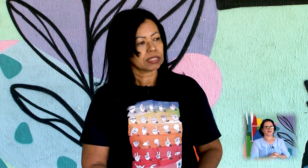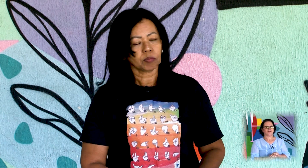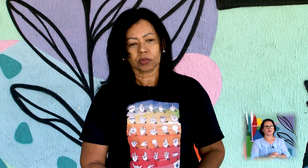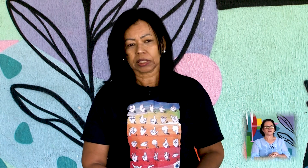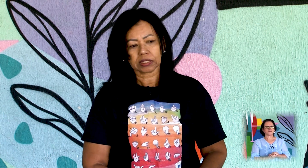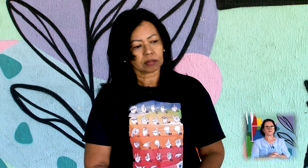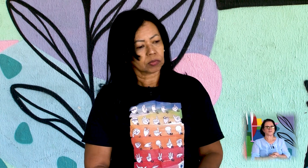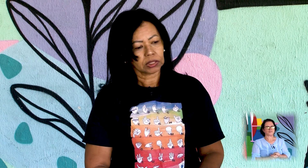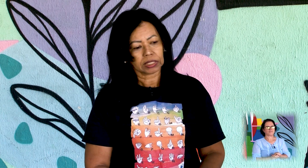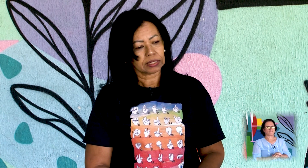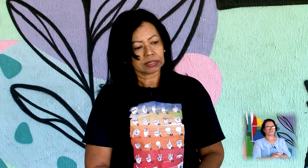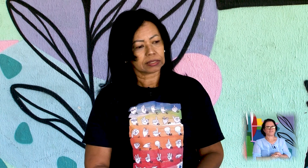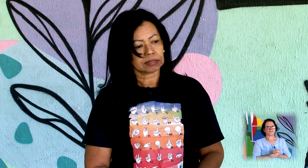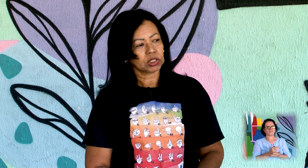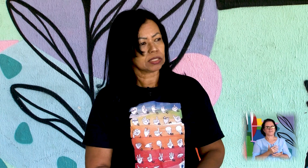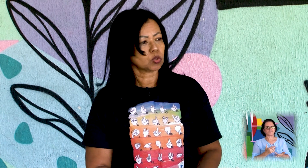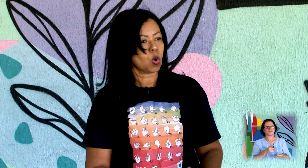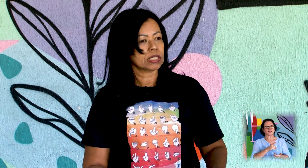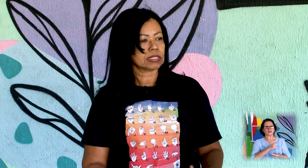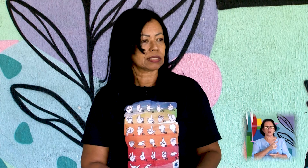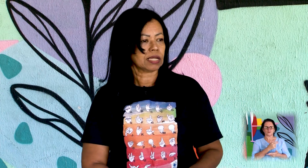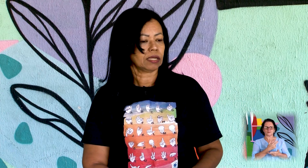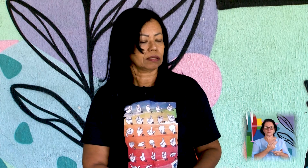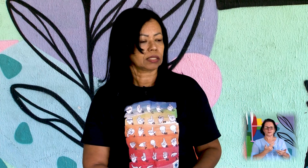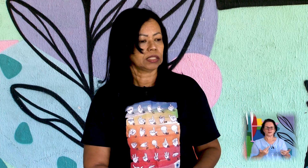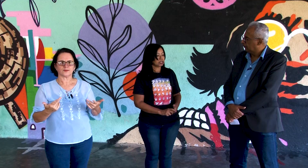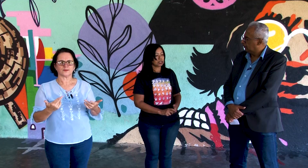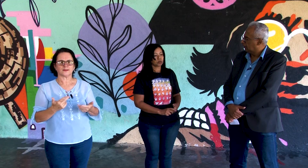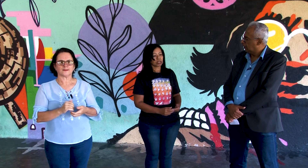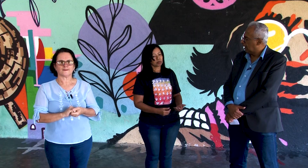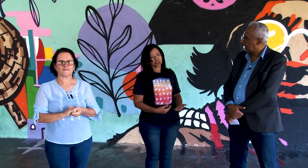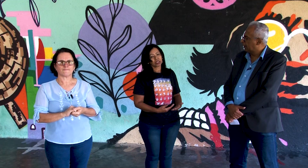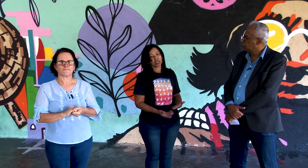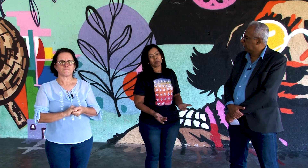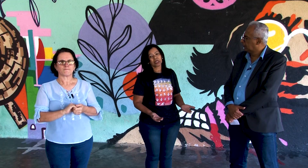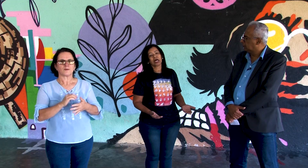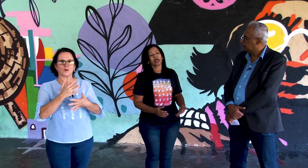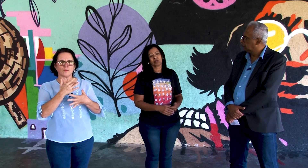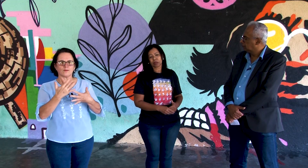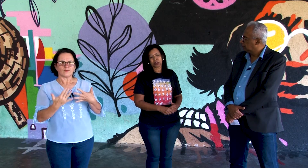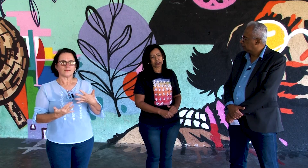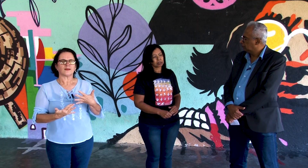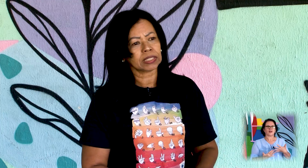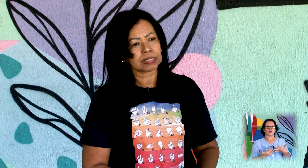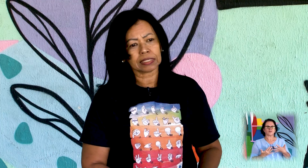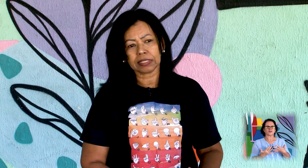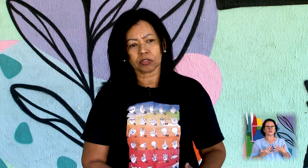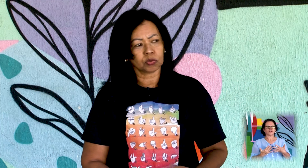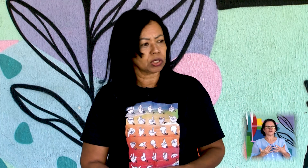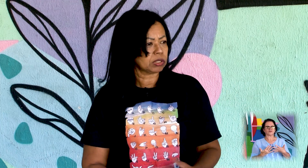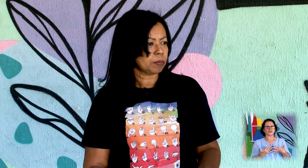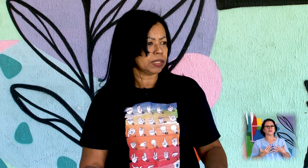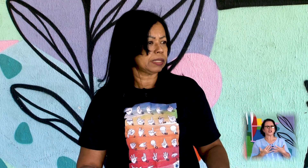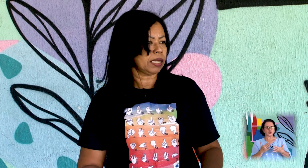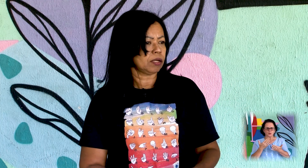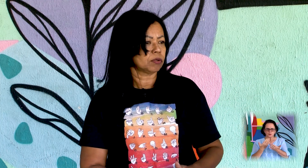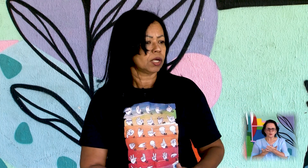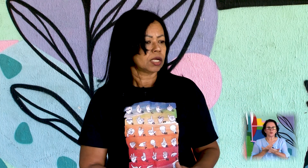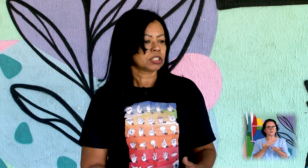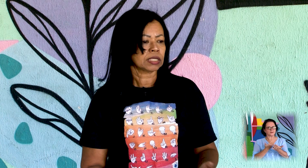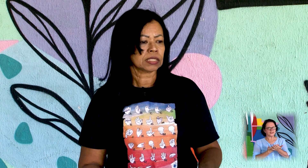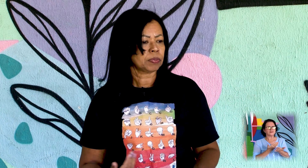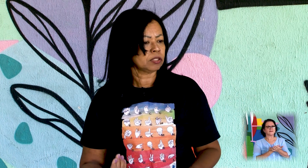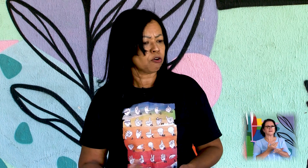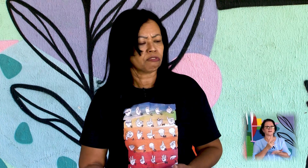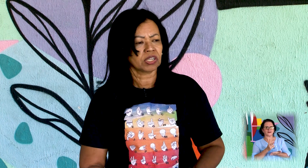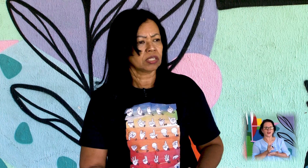encontra assim muitas coisas, né? E o intérprete acaba de Libras, ajudando. O intérprete de Libras, ele estuda o tempo inteiro.